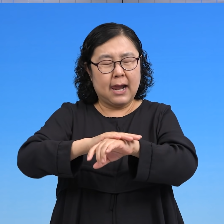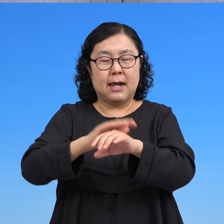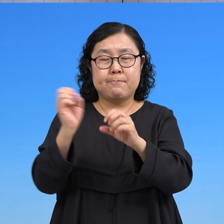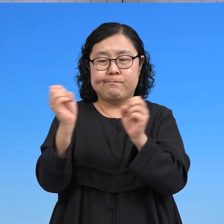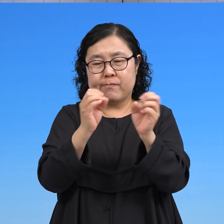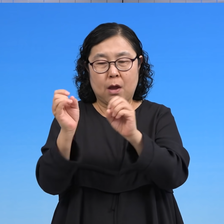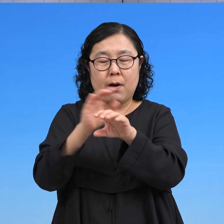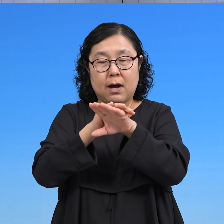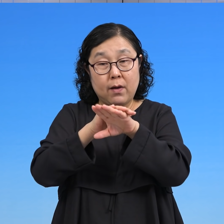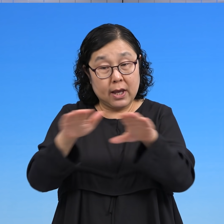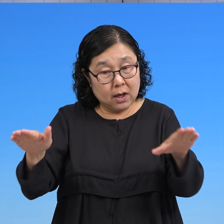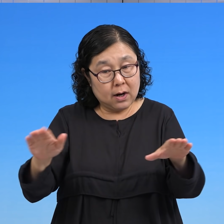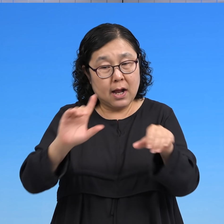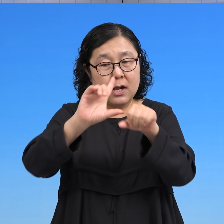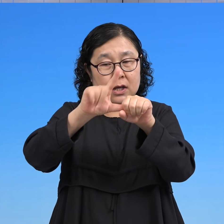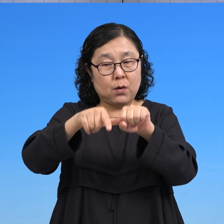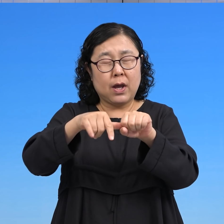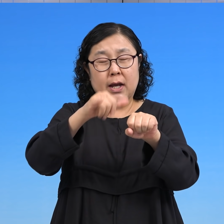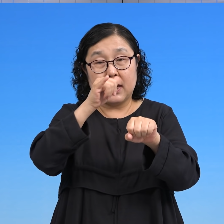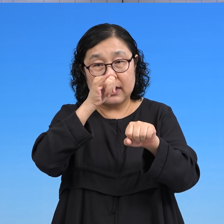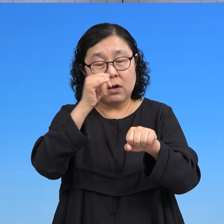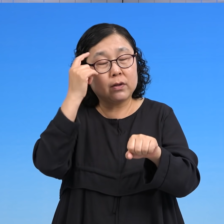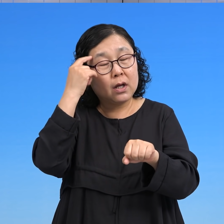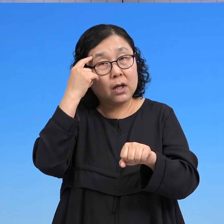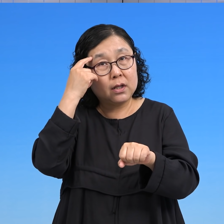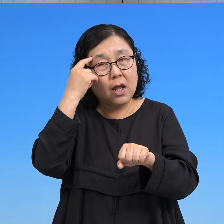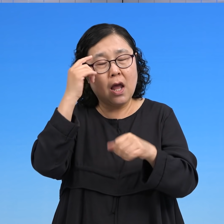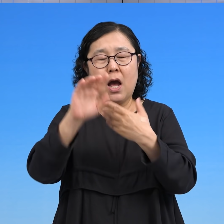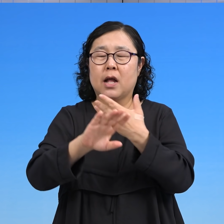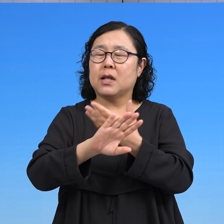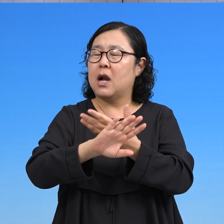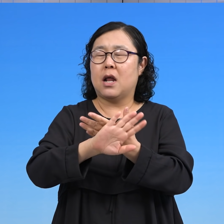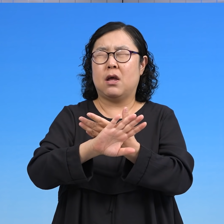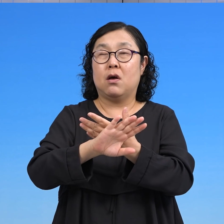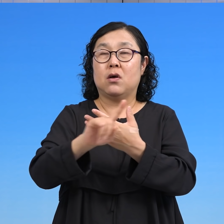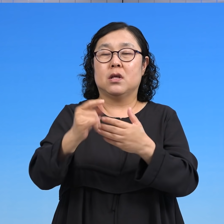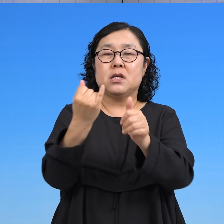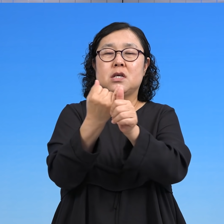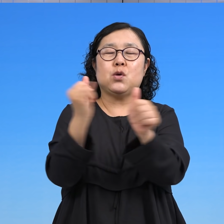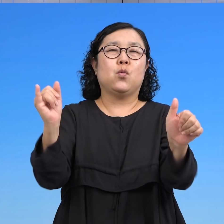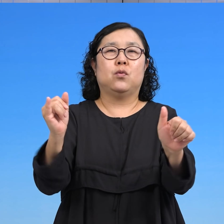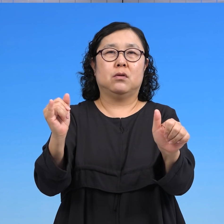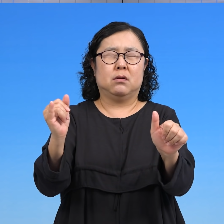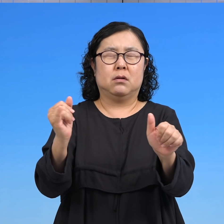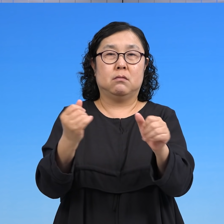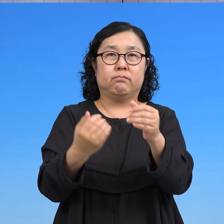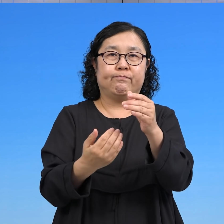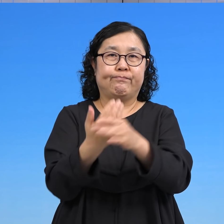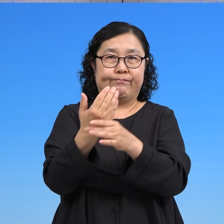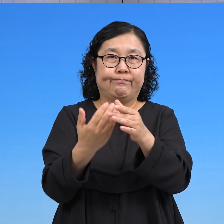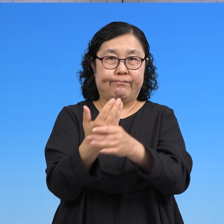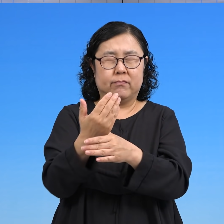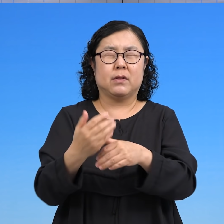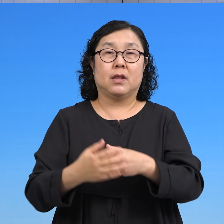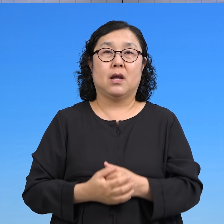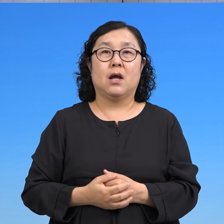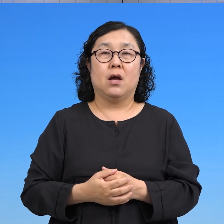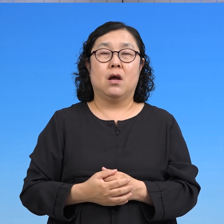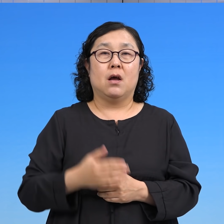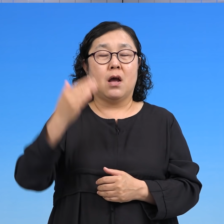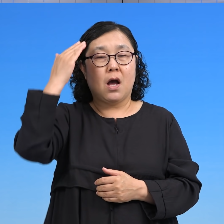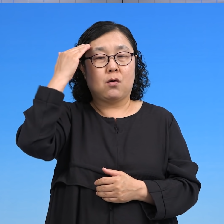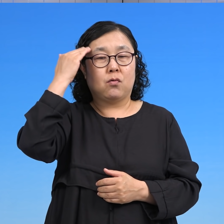금슬이 회복될 수 있는 기회가 왔다 이런 생각을 했더니 웬걸요? 그게 이혼을 만들어낸다는 겁니다.